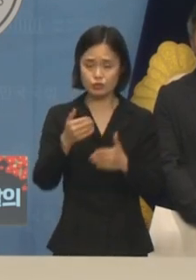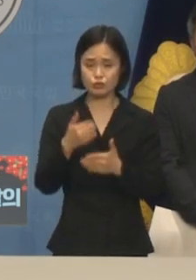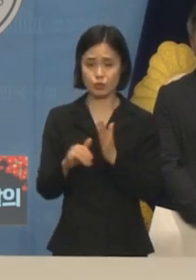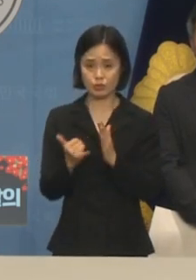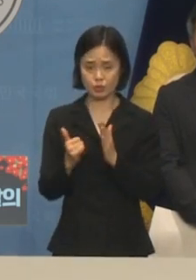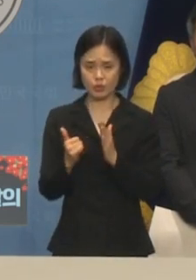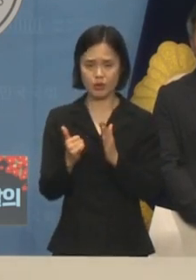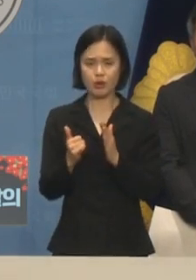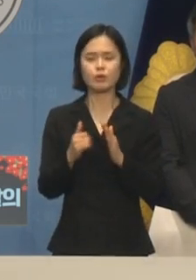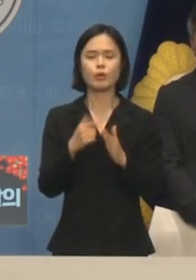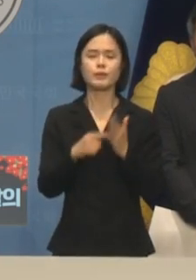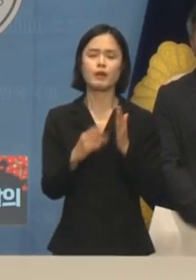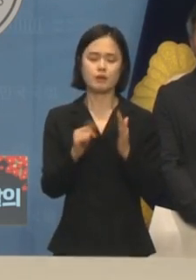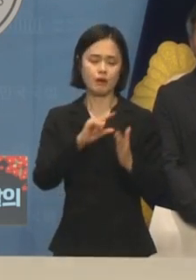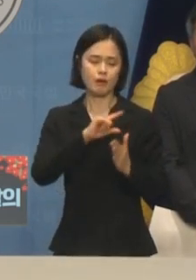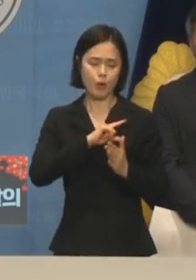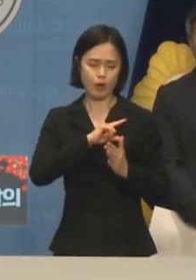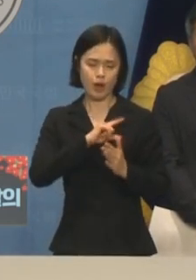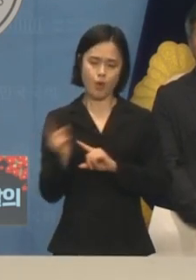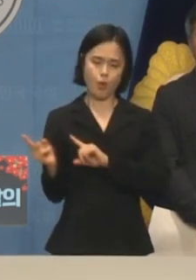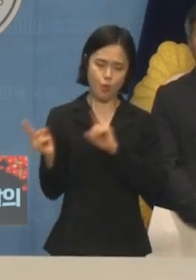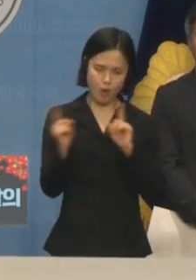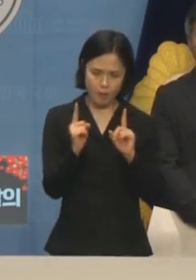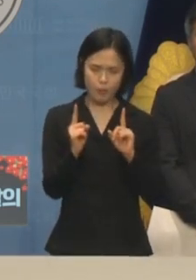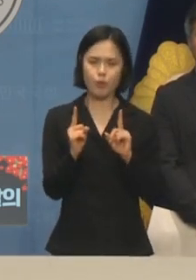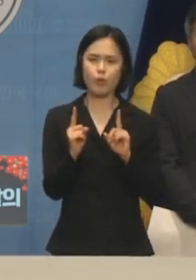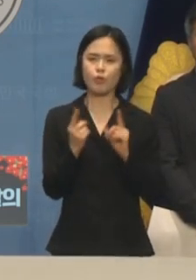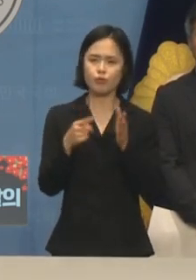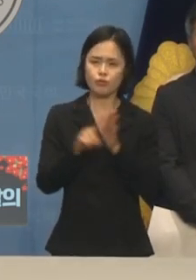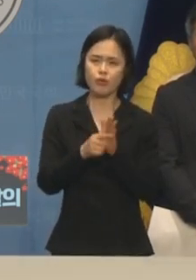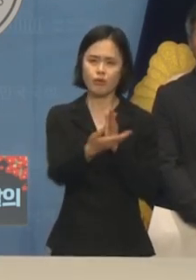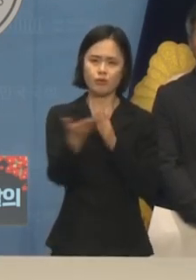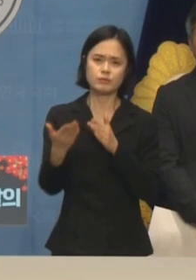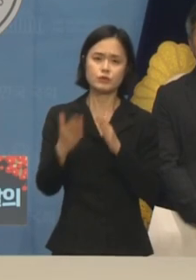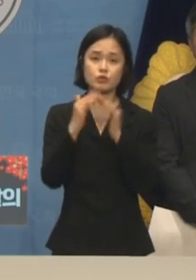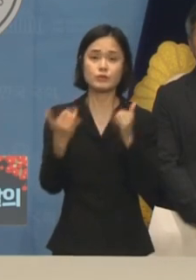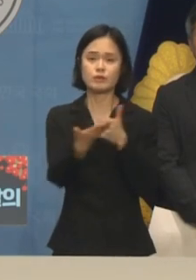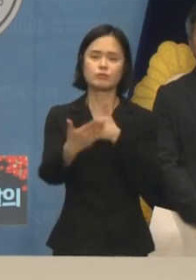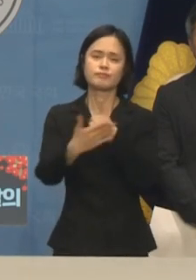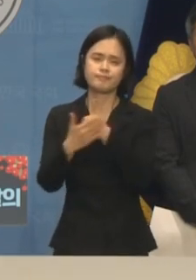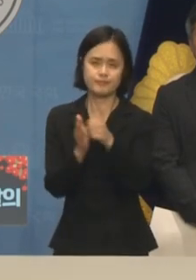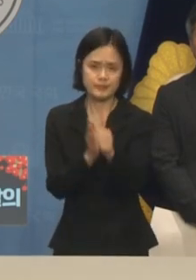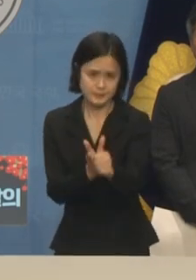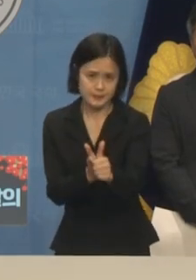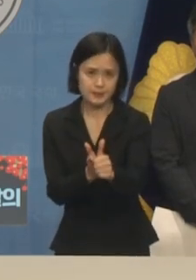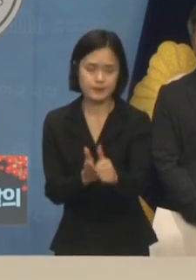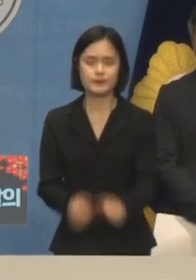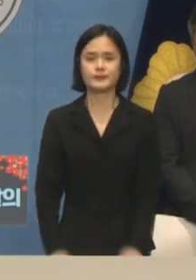있도록 대한민국 국민들께 진심으로 부탁의 말씀을 드리겠습니다. 네, 감사합니다.